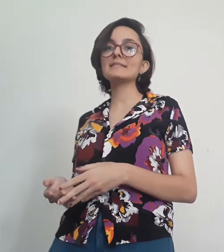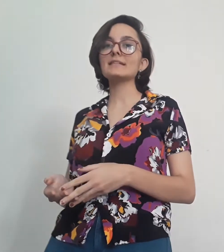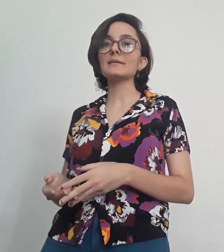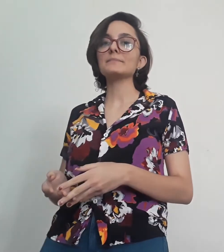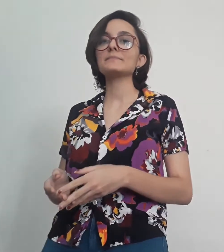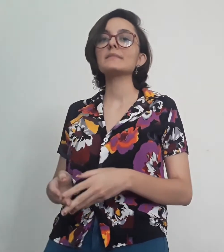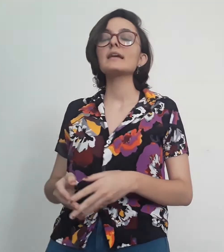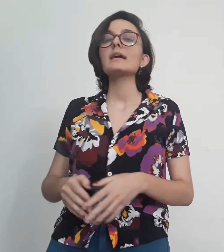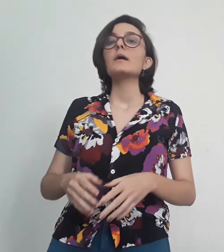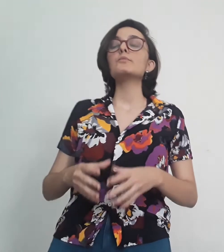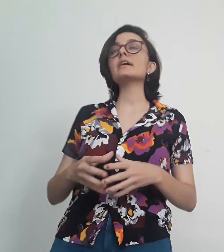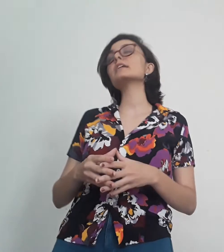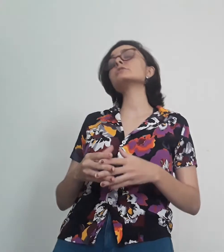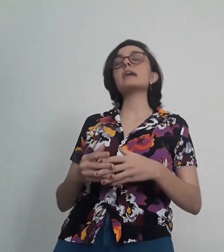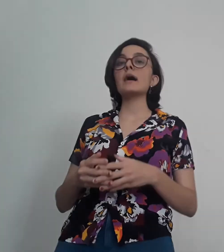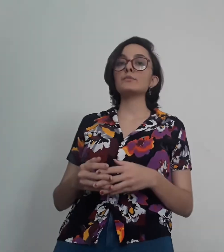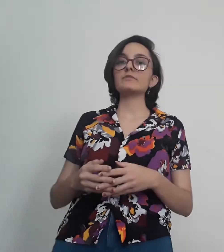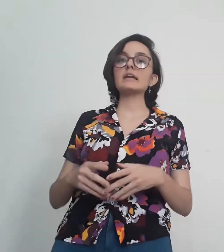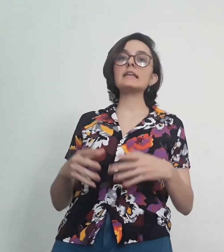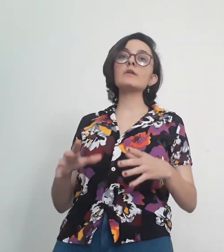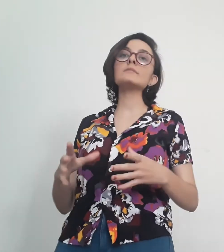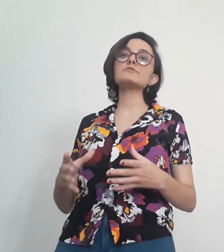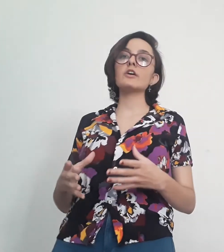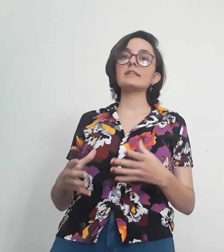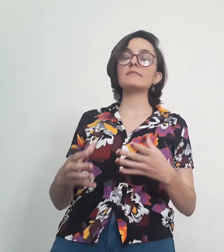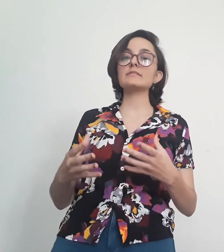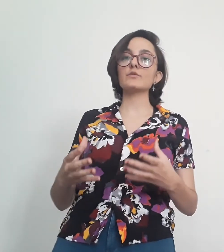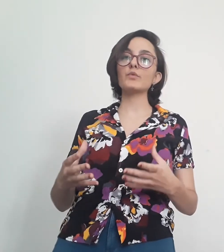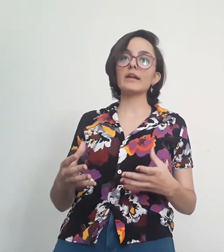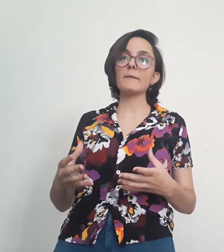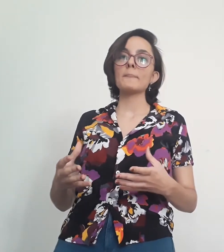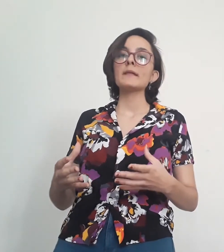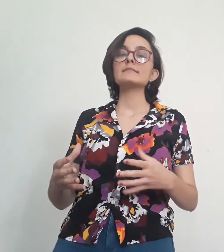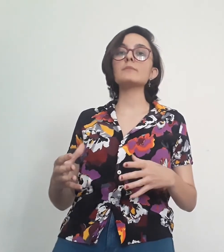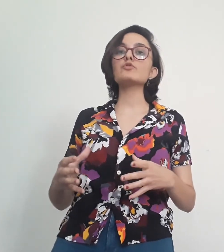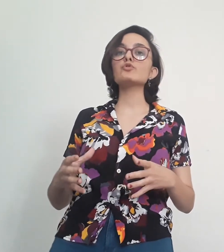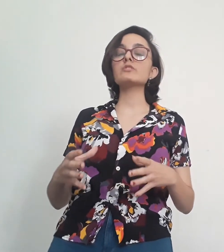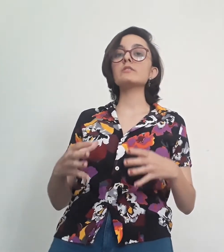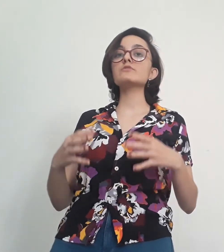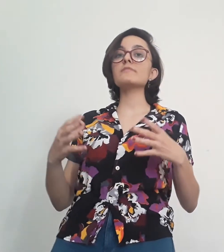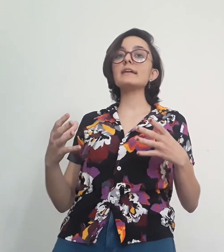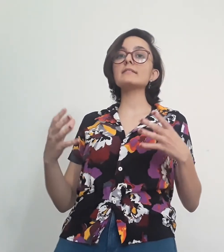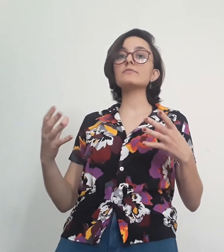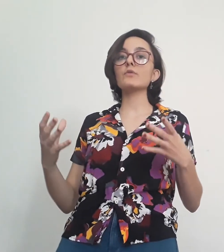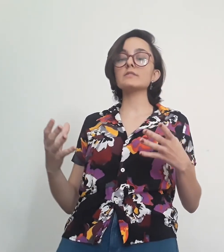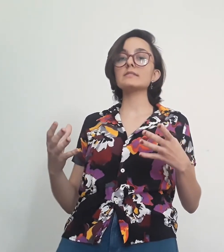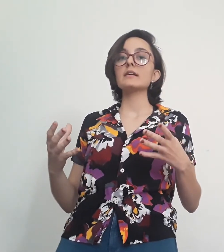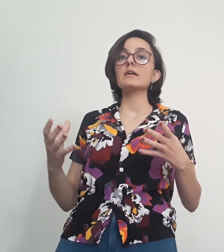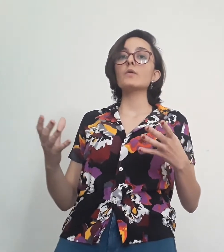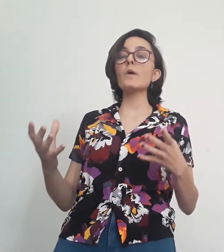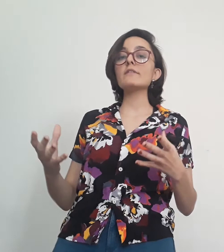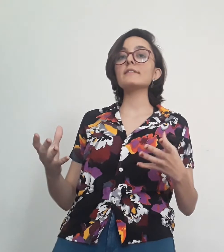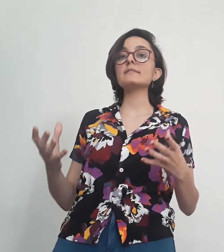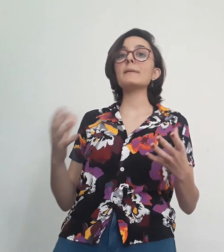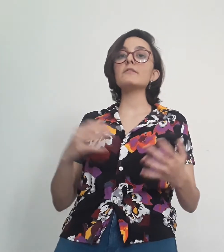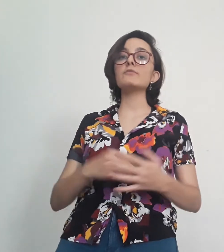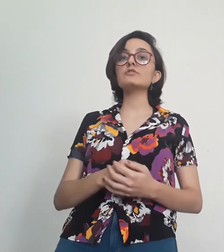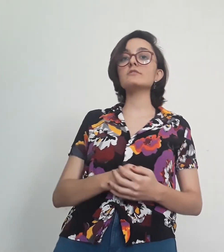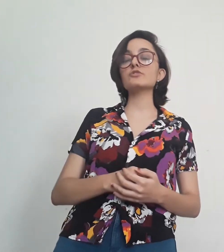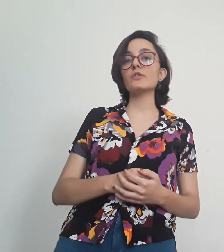medicina. Por acreditarmos que nenhuma história deve ser única, estamos consultando diversas fontes, com ênfase para fontes